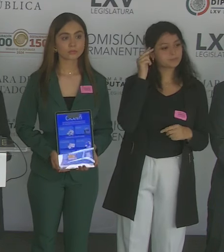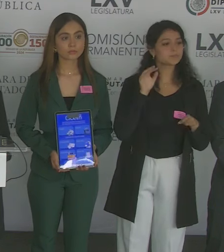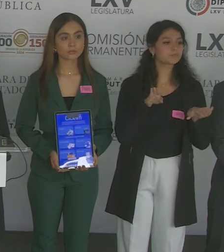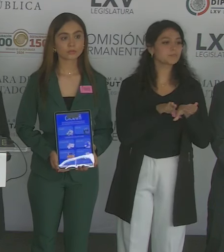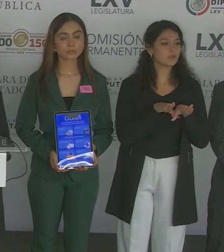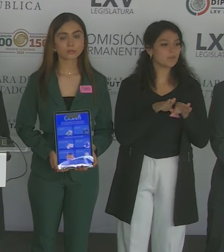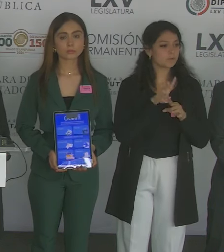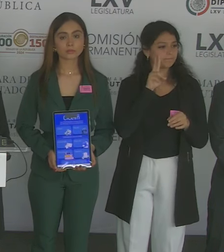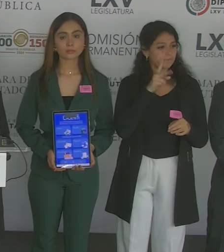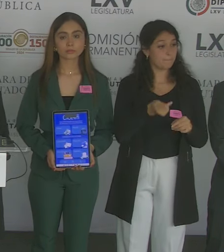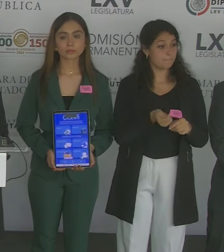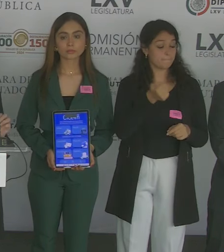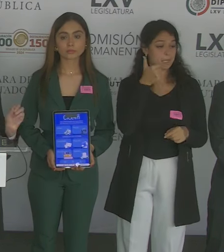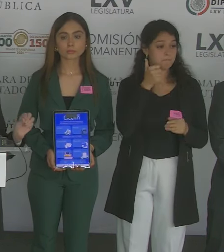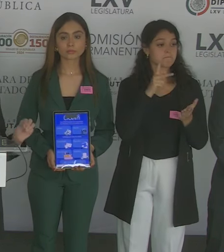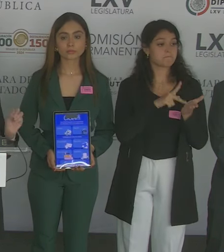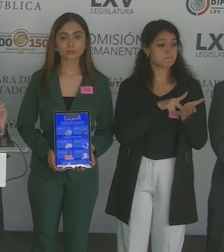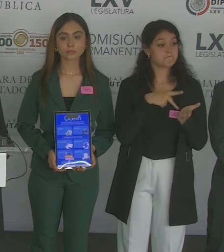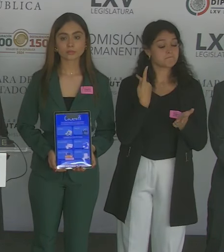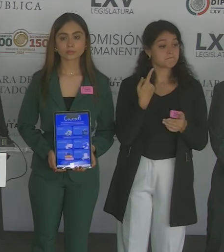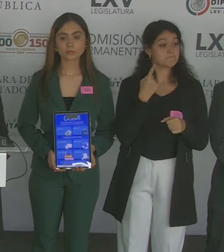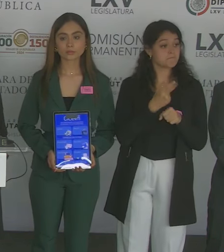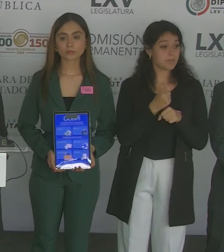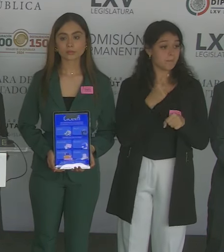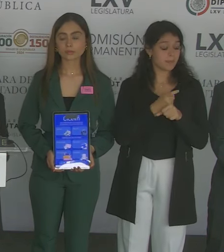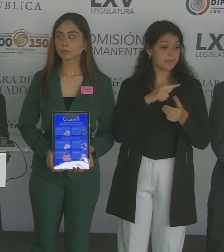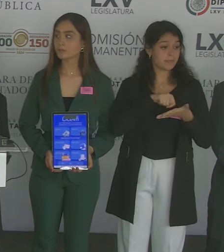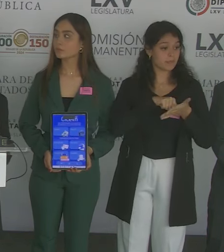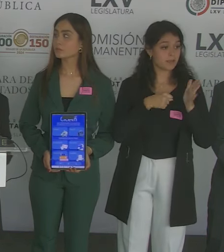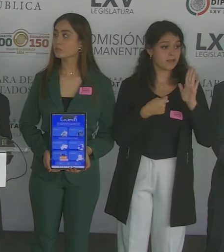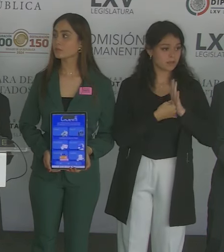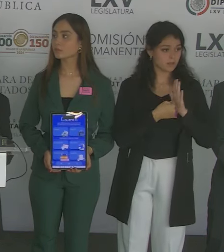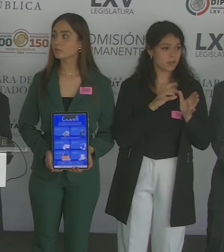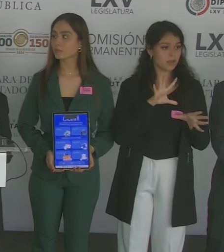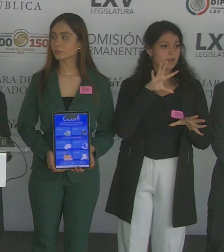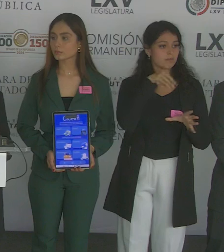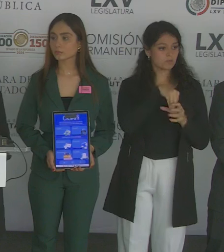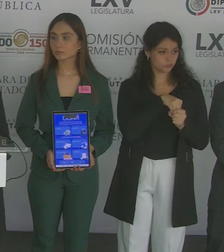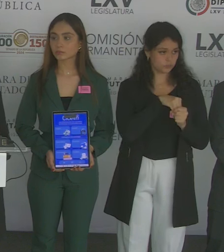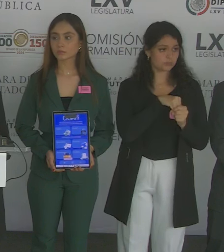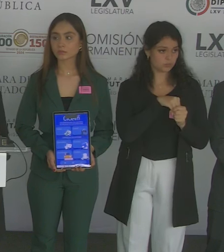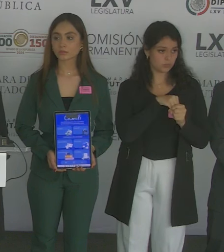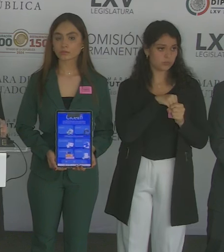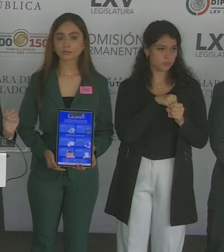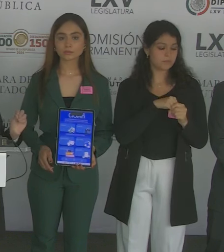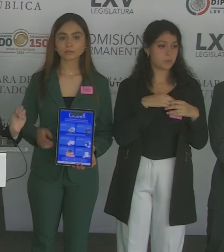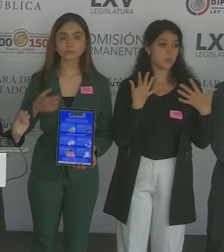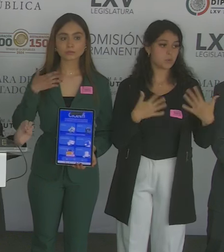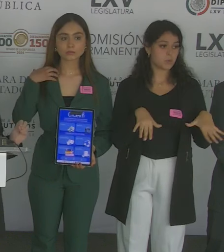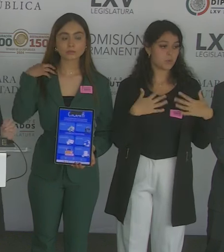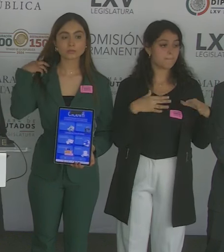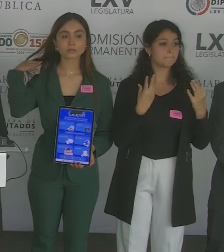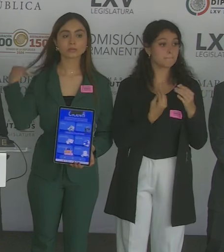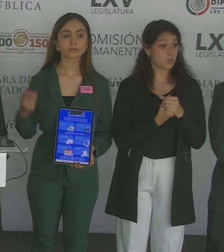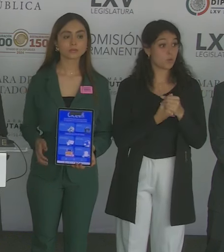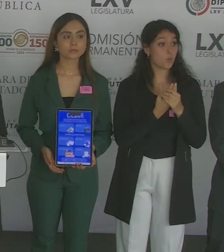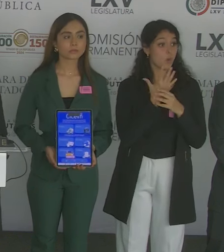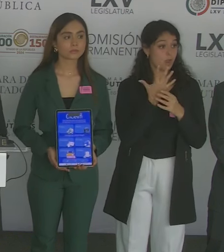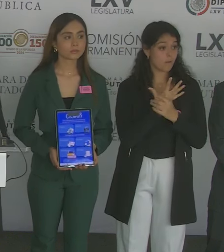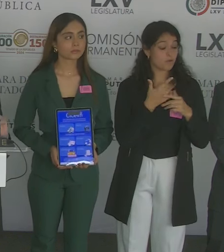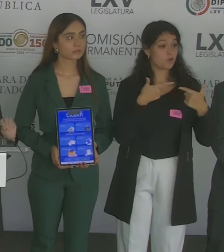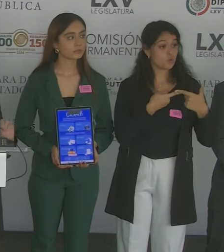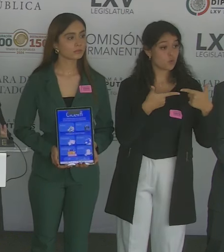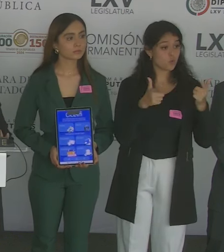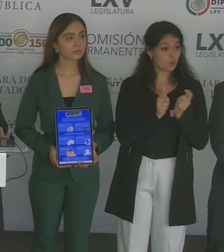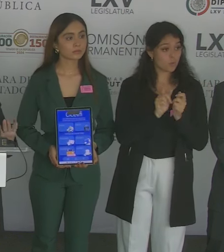por primera vez una técnica de inclusión y una ayuda técnica novedosa para el grupo mucho más